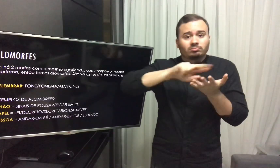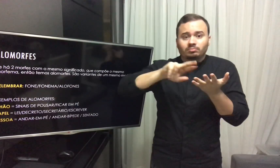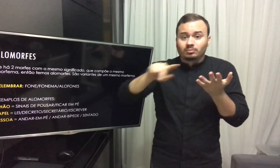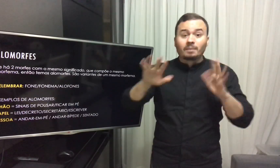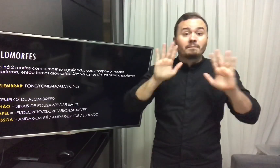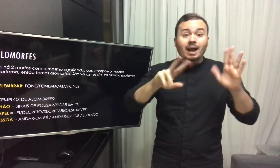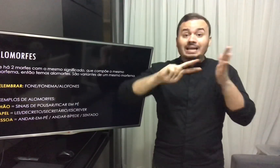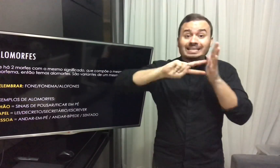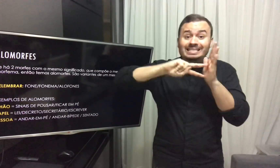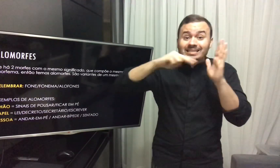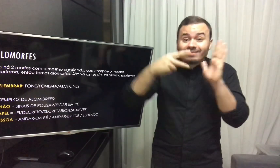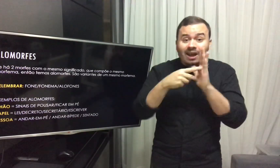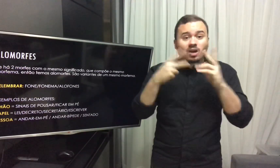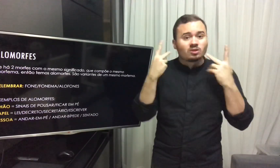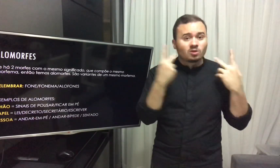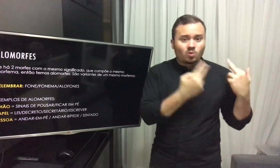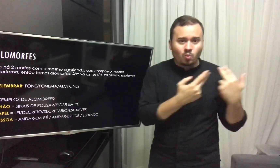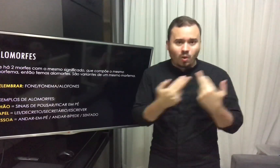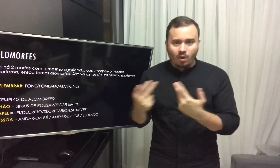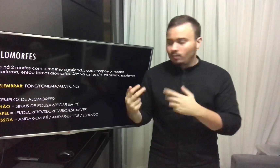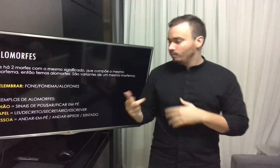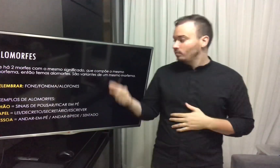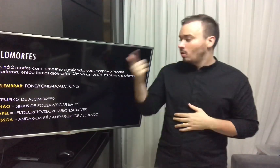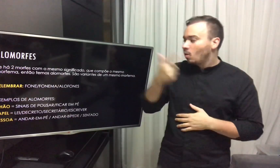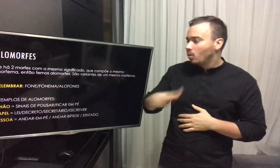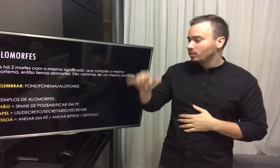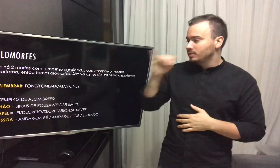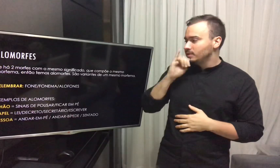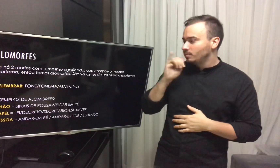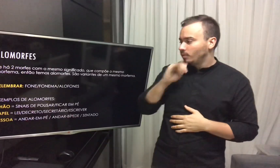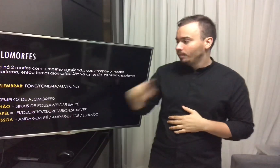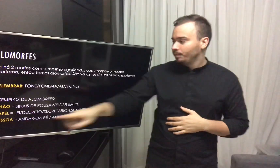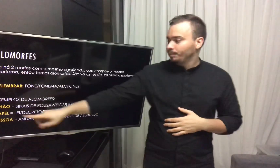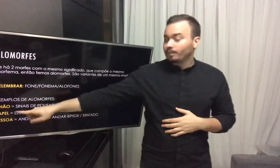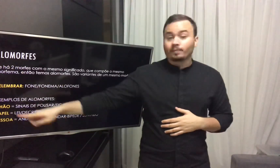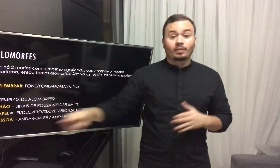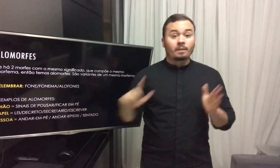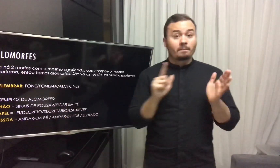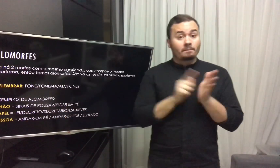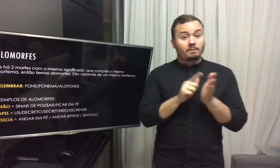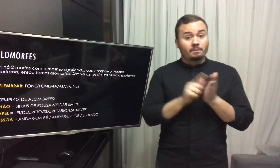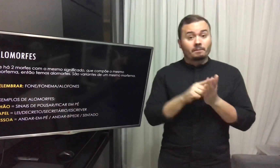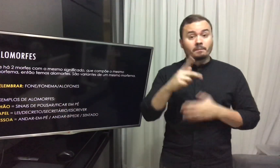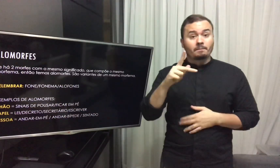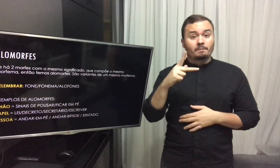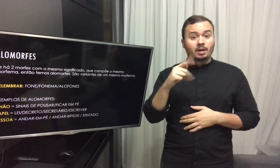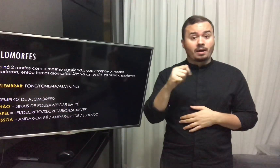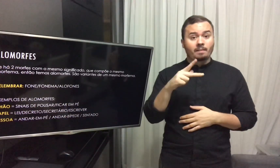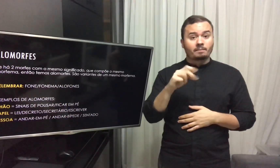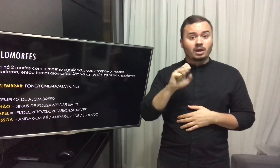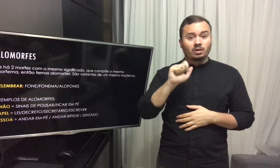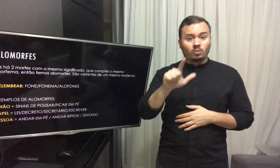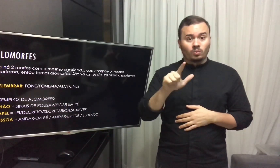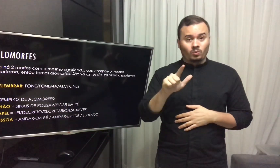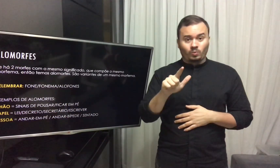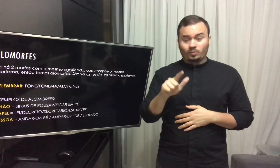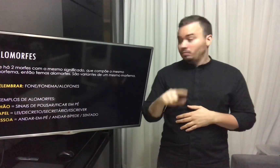Então, dependendo do sinal, o significado continua sendo o mesmo, mas o morfema aparece de